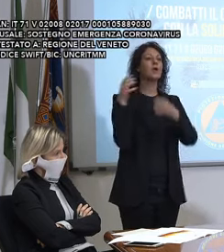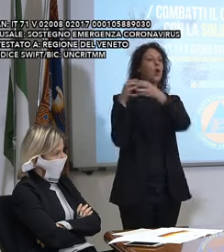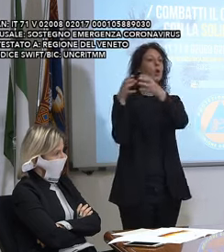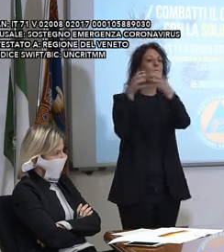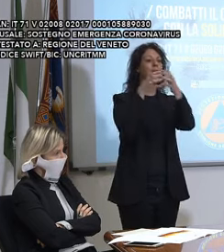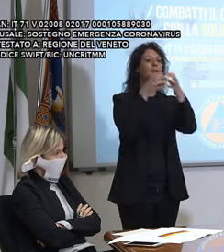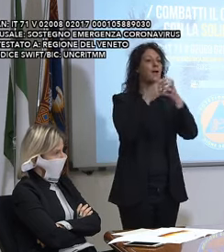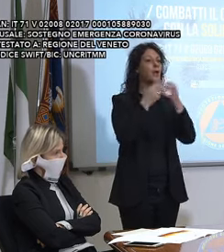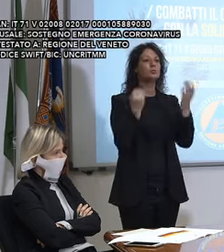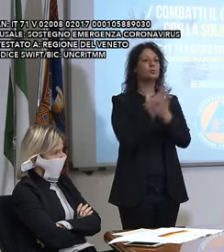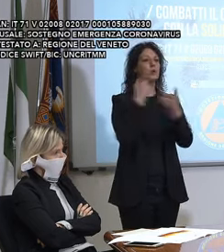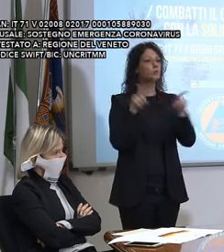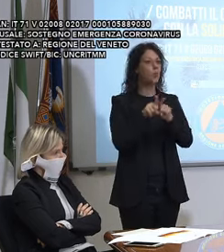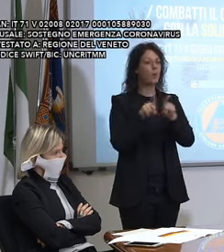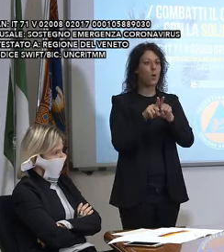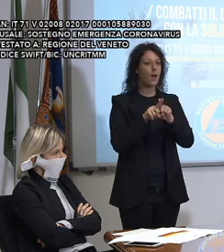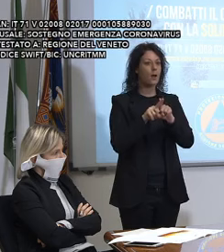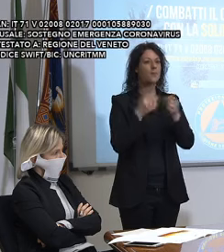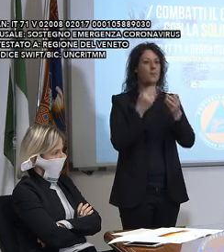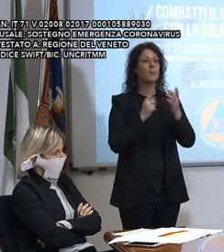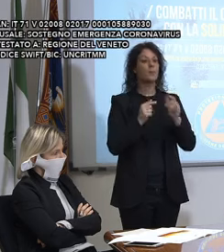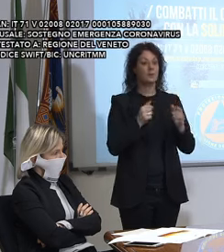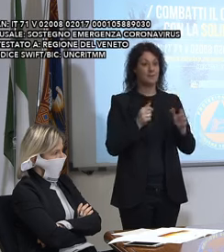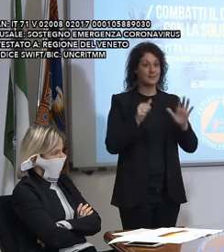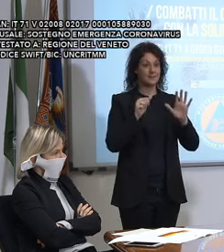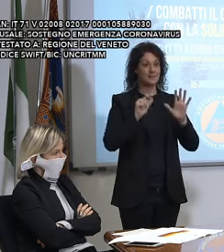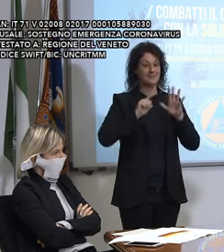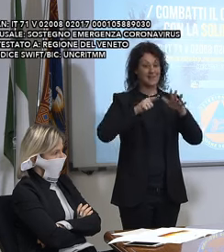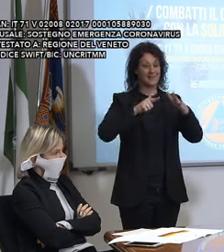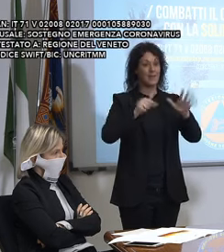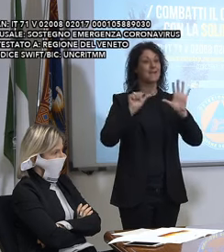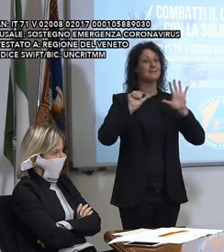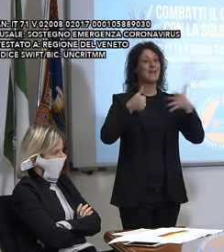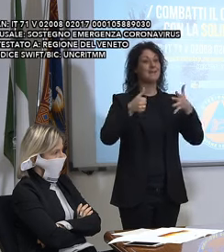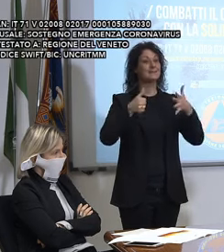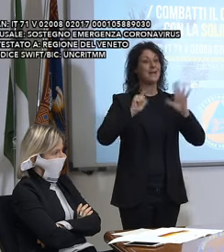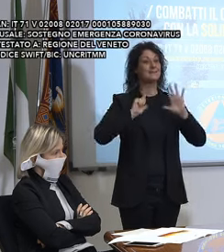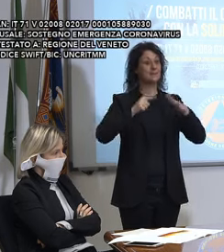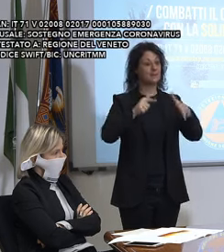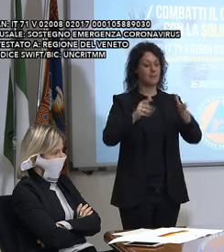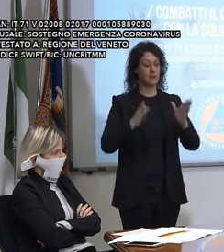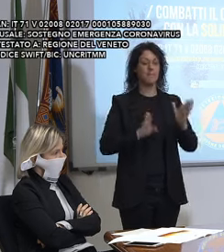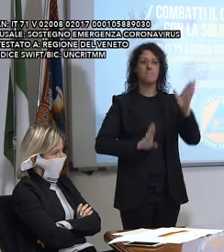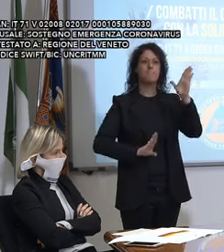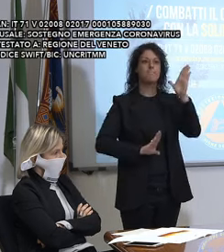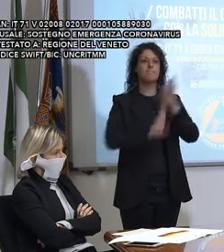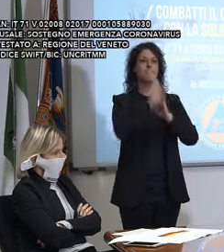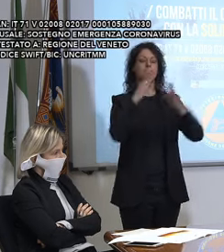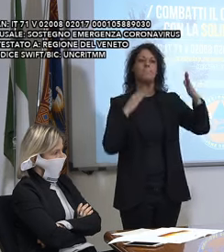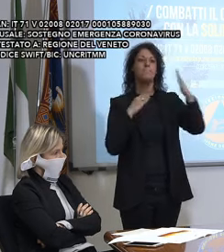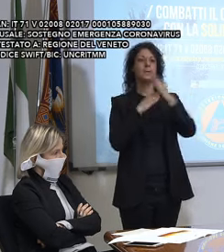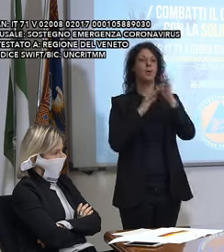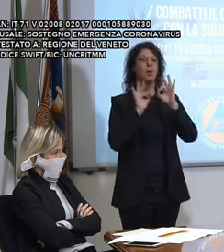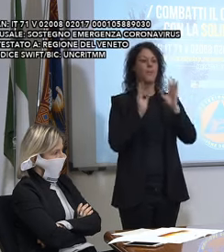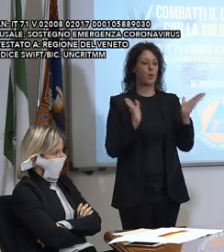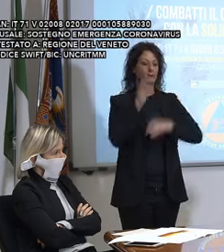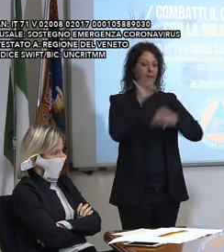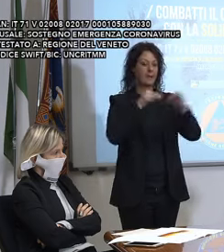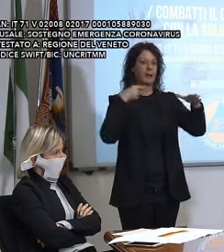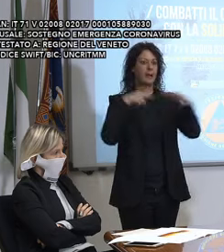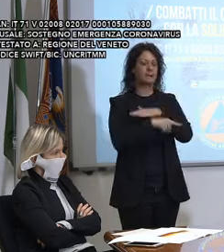il picco delle terapie intensive alla sesta settimana, giusto? E poi, passatemi un po', la